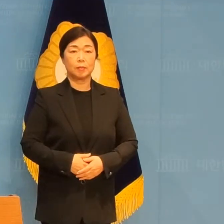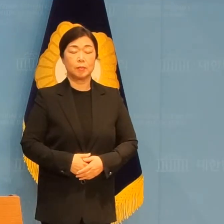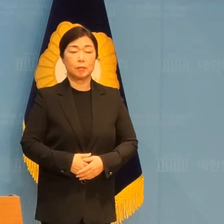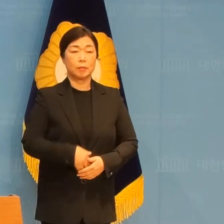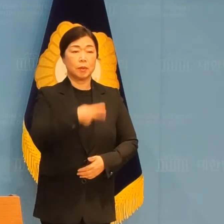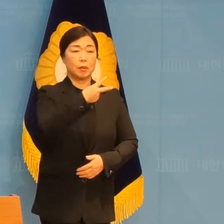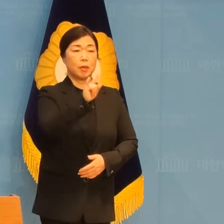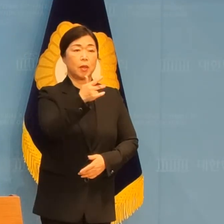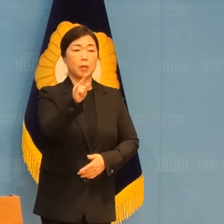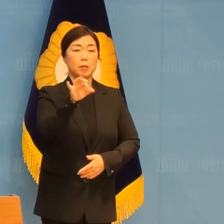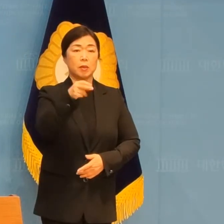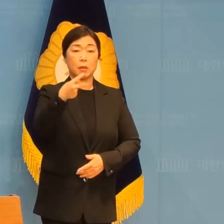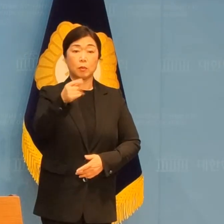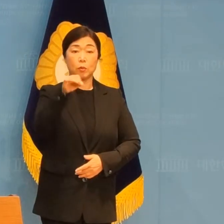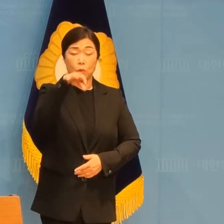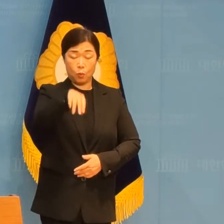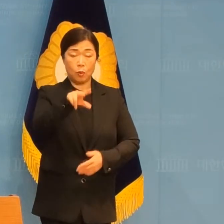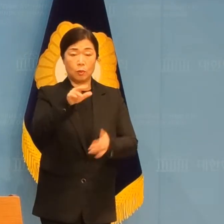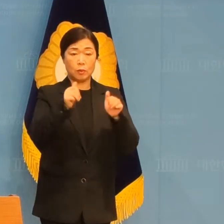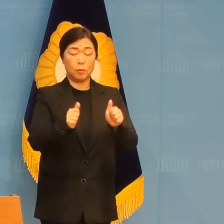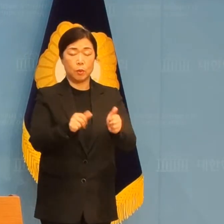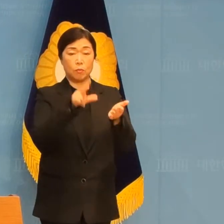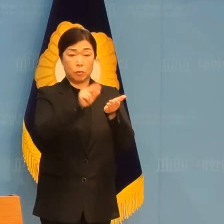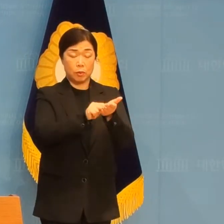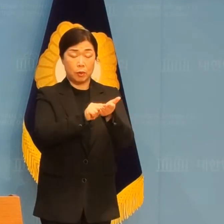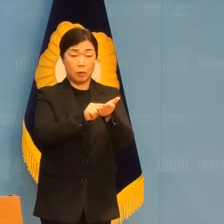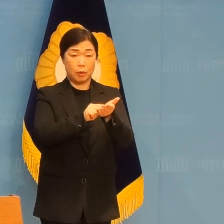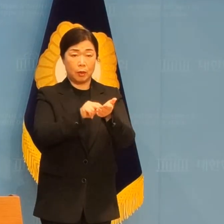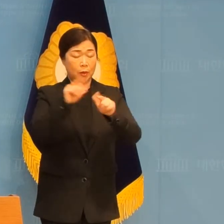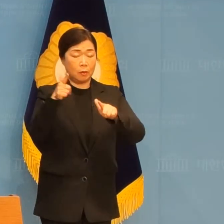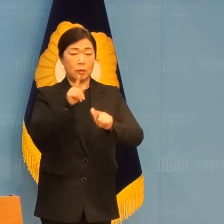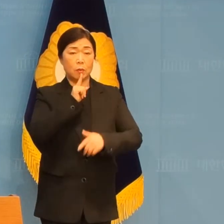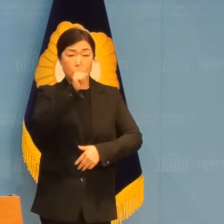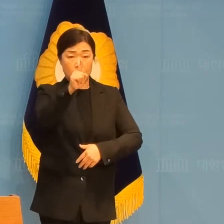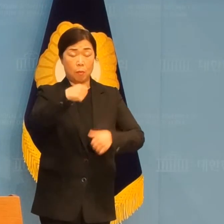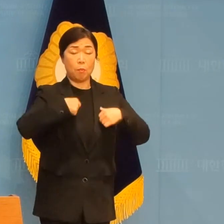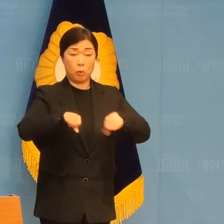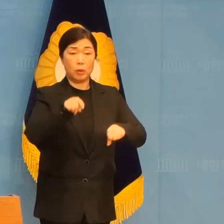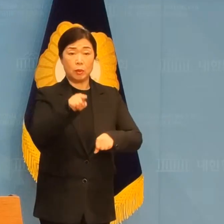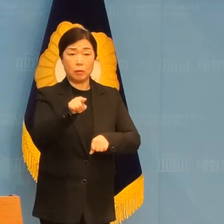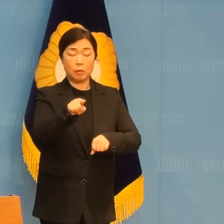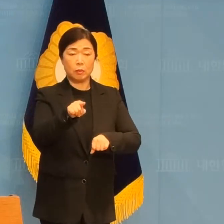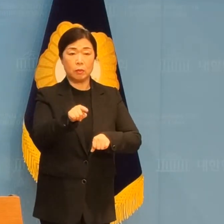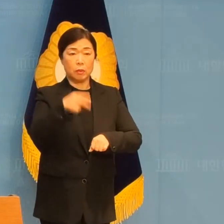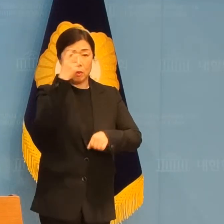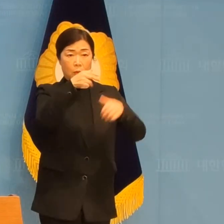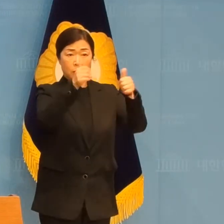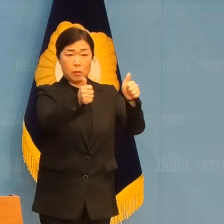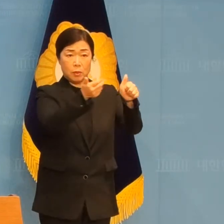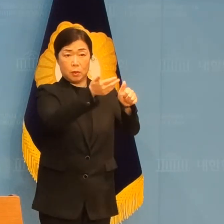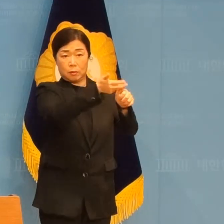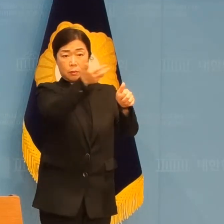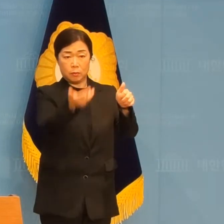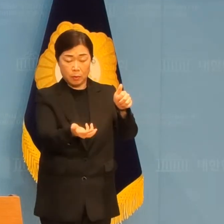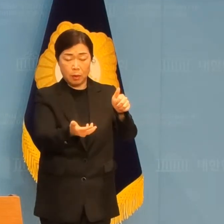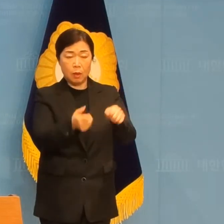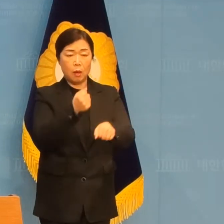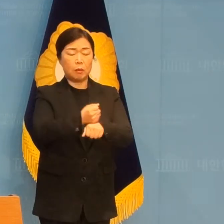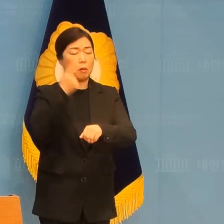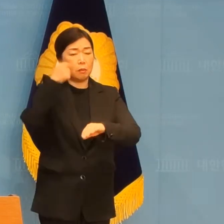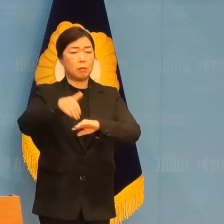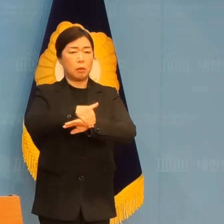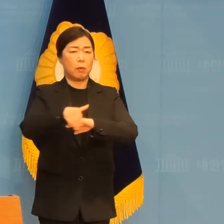대장동 항소 포기에 문제를 제기했다고 검사장들을 평검사로 내리겠다는 발상은 대한민국